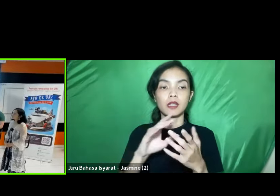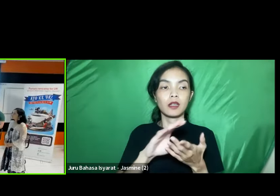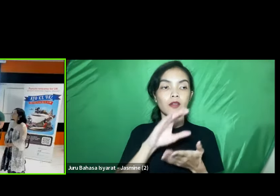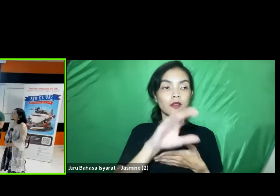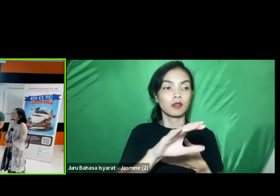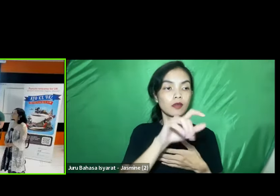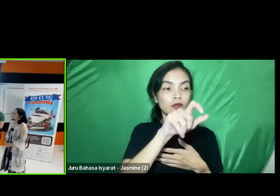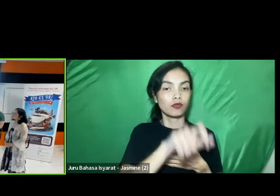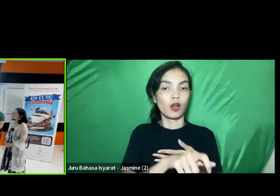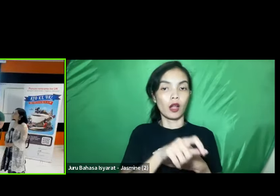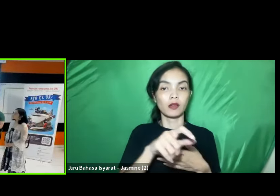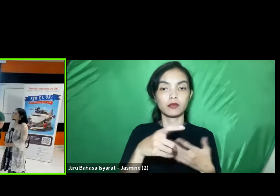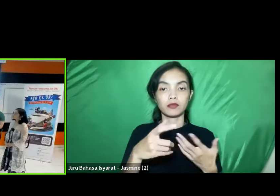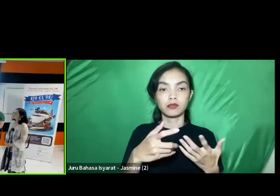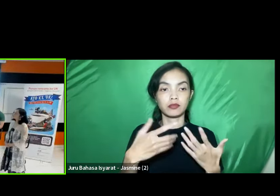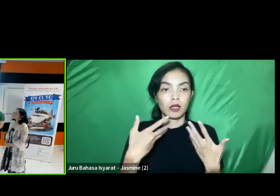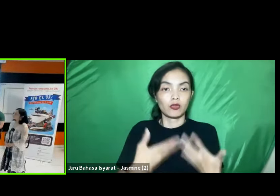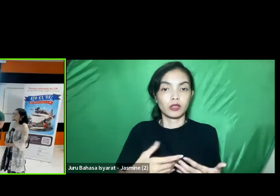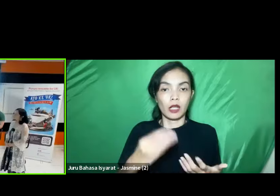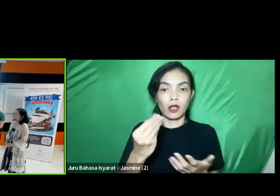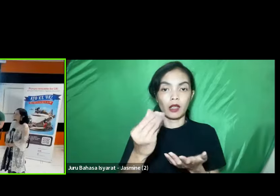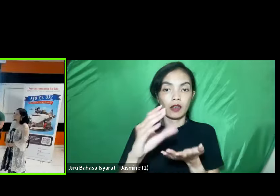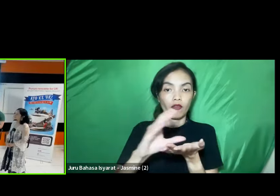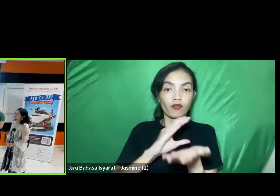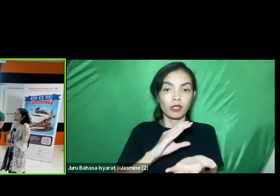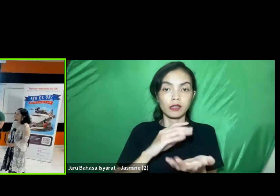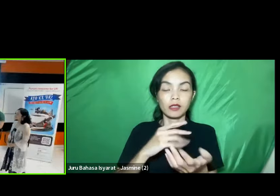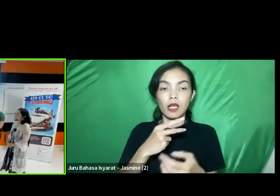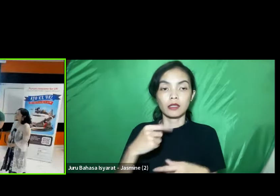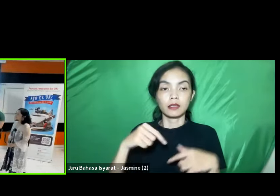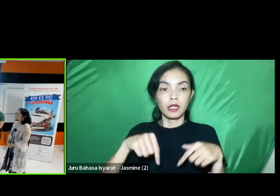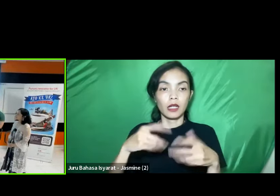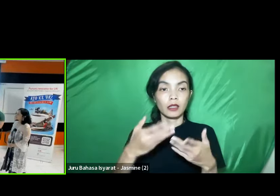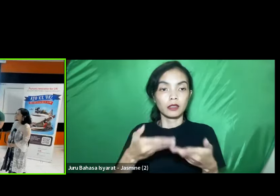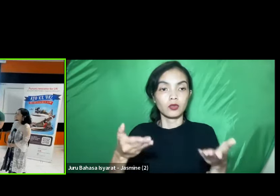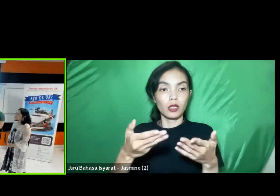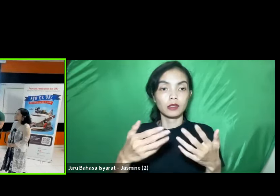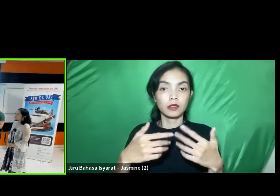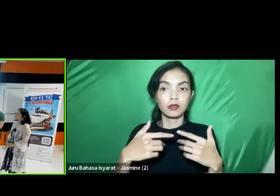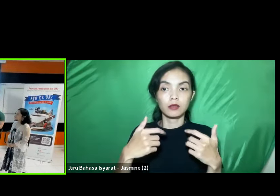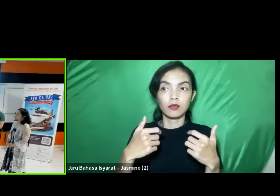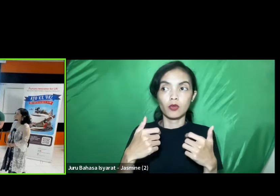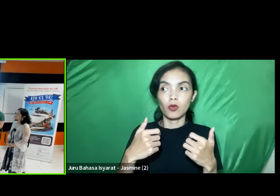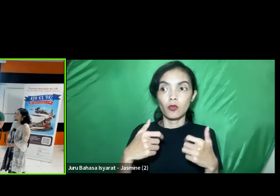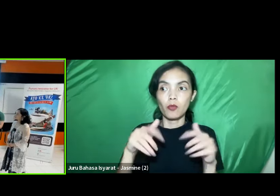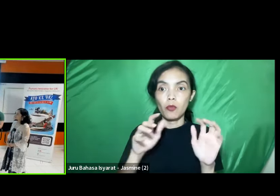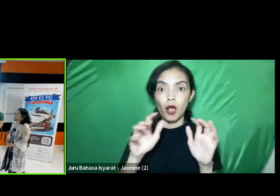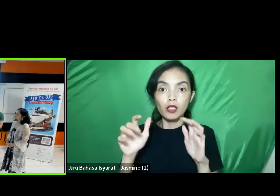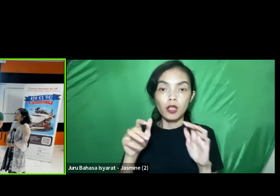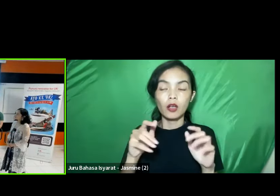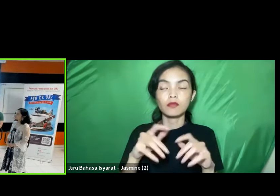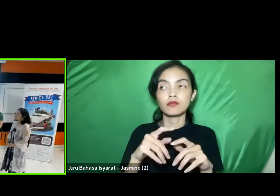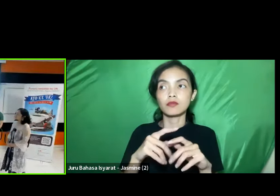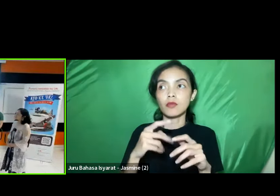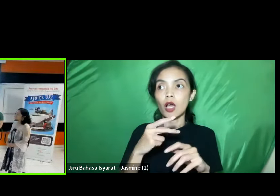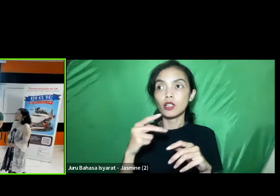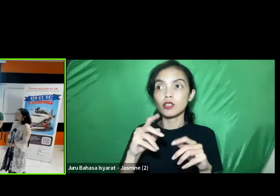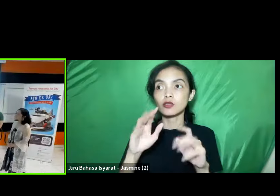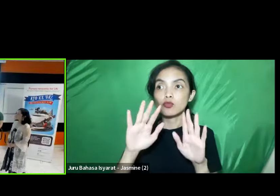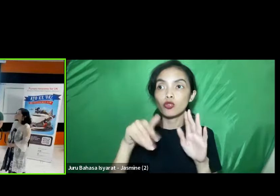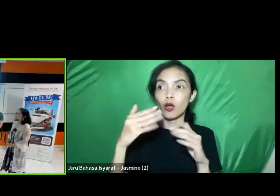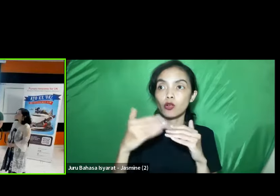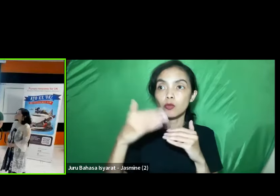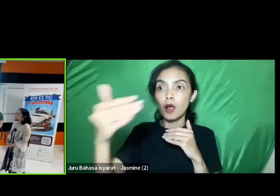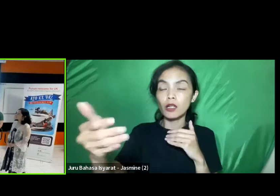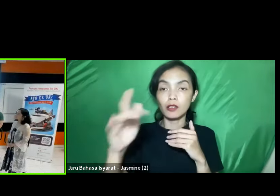human Jadi apa yang saat ini lagi ngetrend belum tentu 5 10 15 25 tahun lagi tu itu